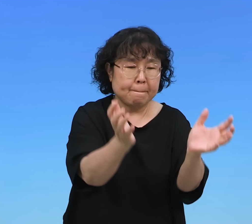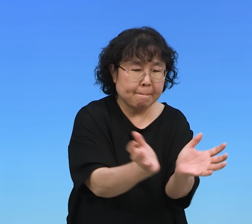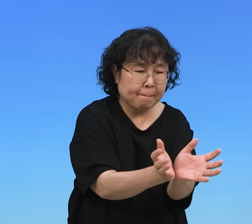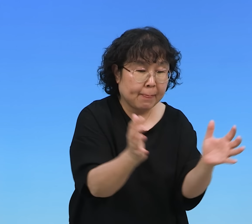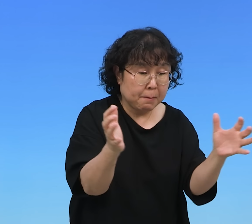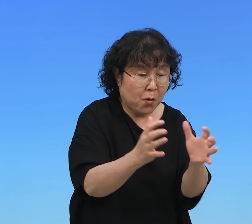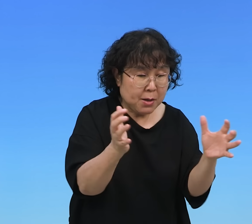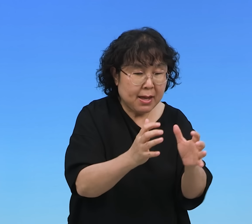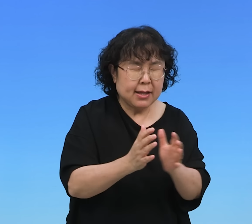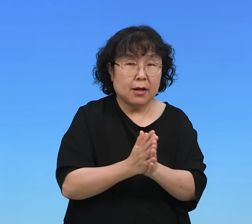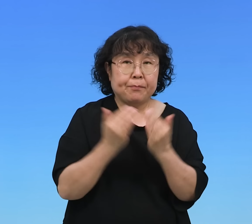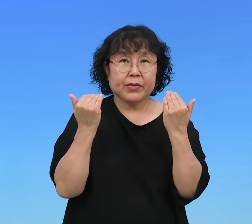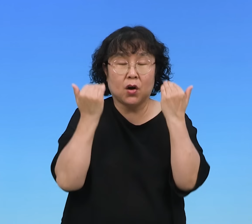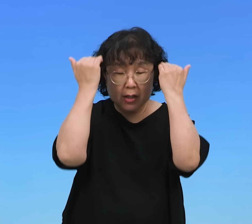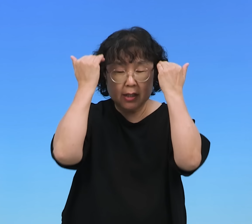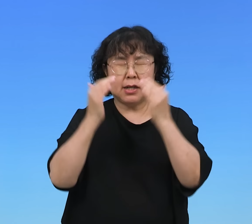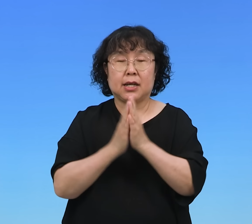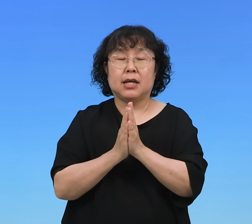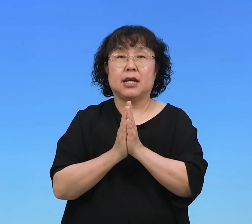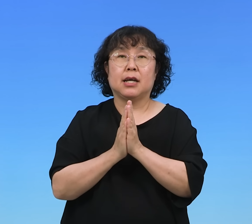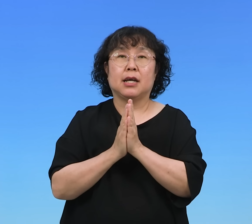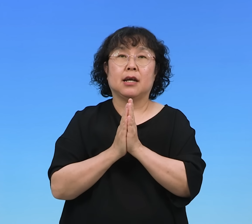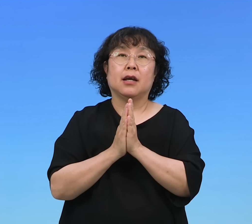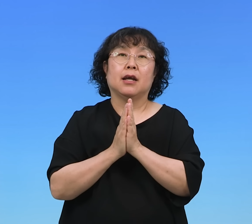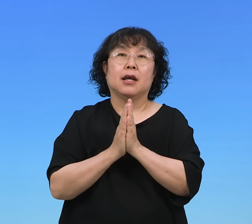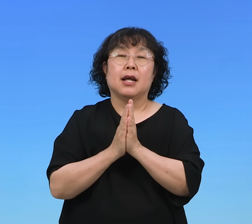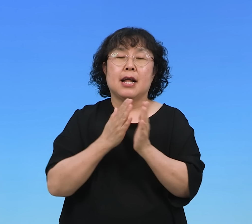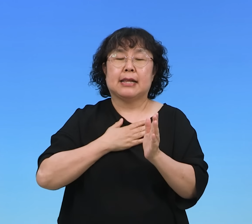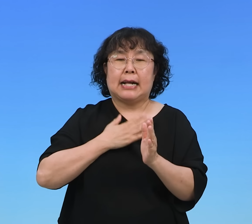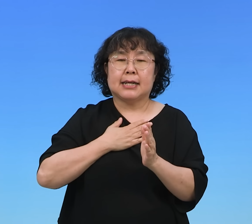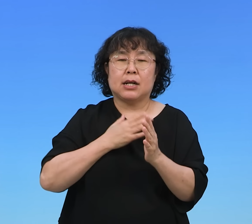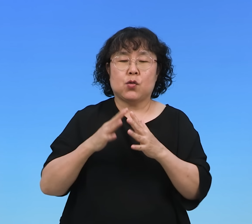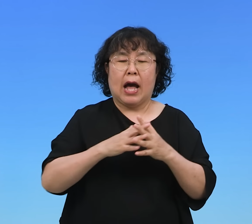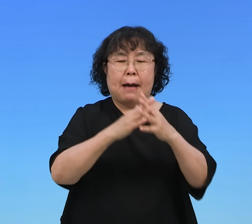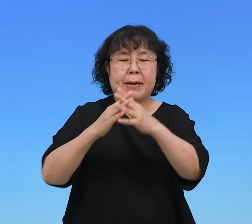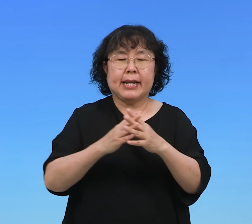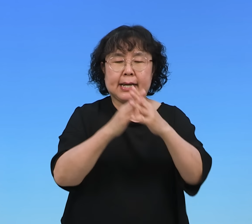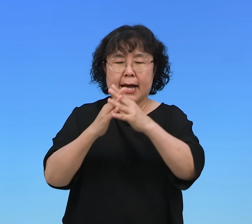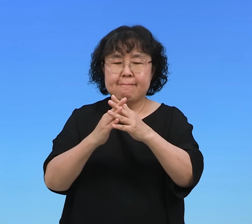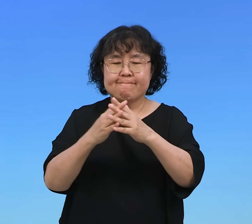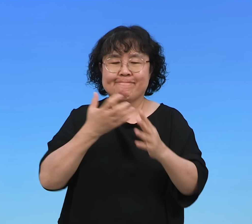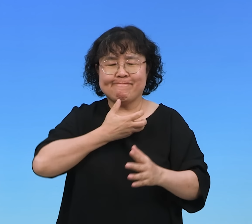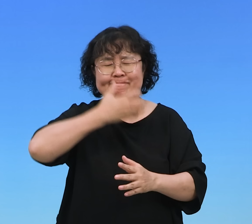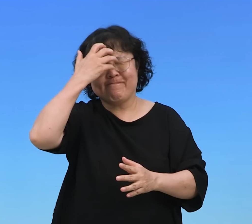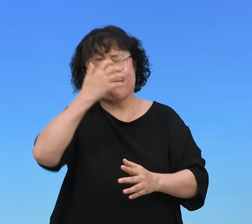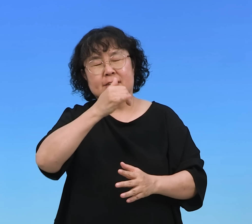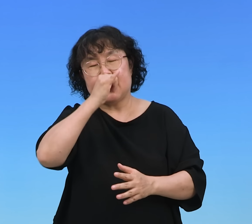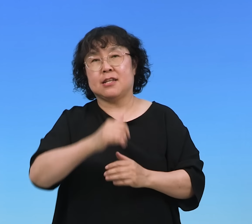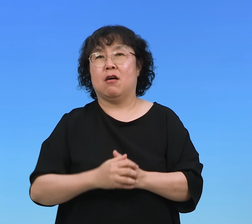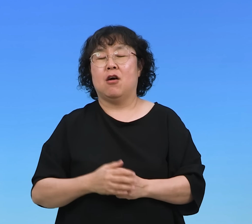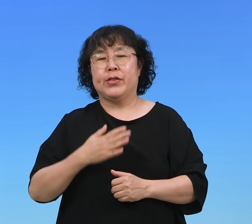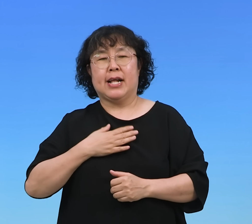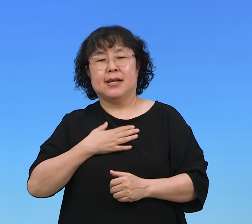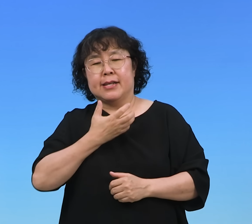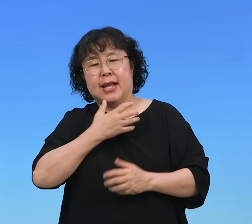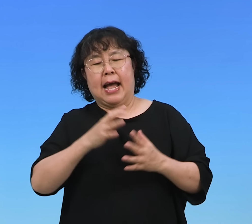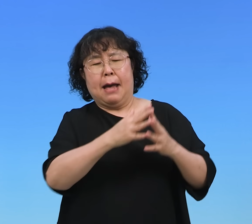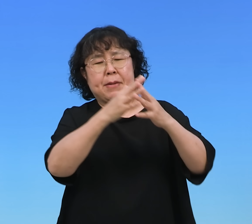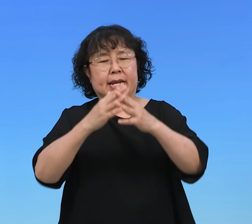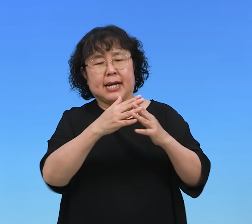거의 뭐 한두 주에 한 번씩 들려졌던 이야기는 아메리칸 드림이에요. 우리 어머, 아메리칸